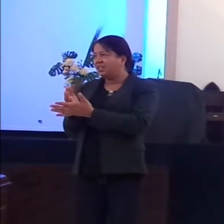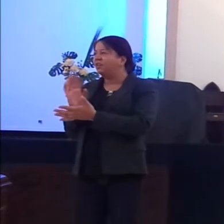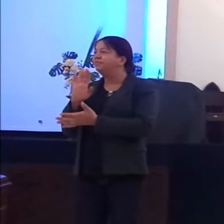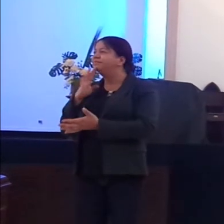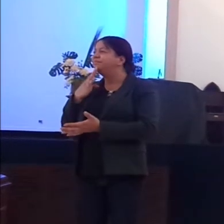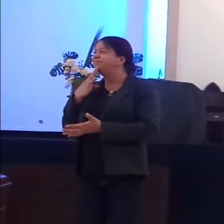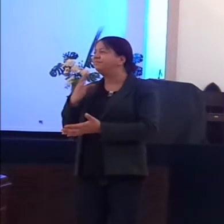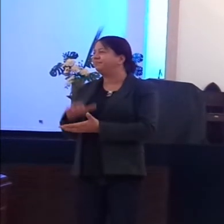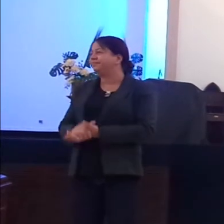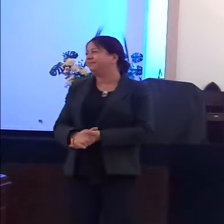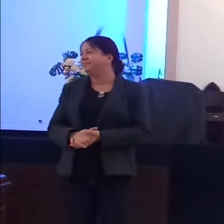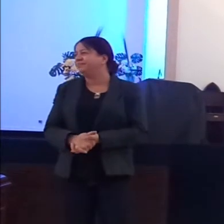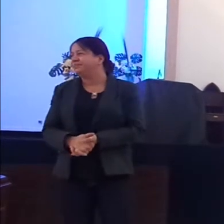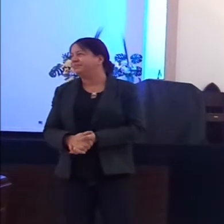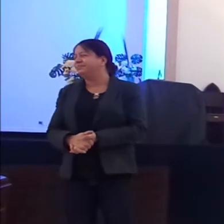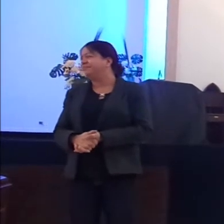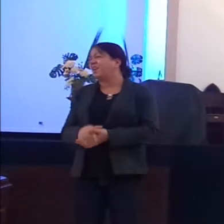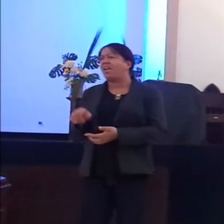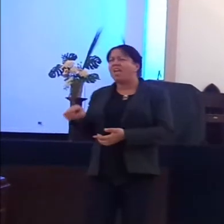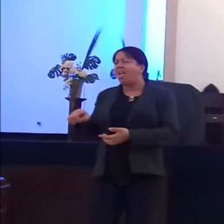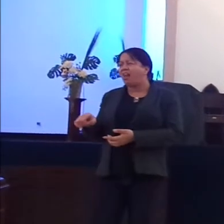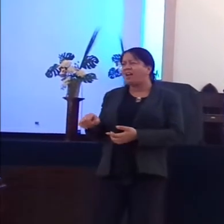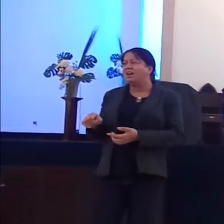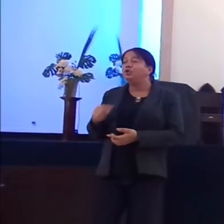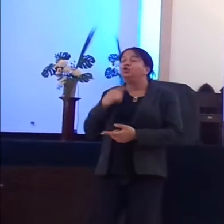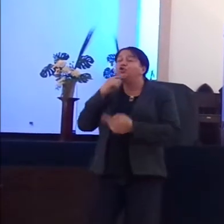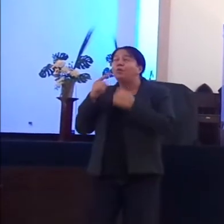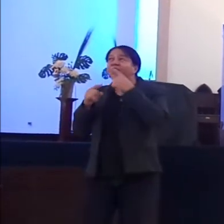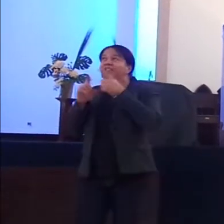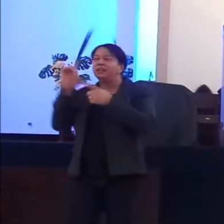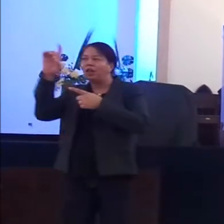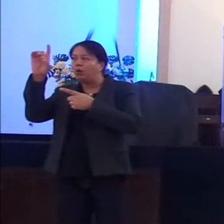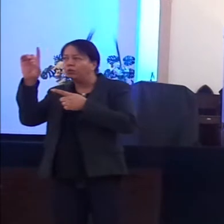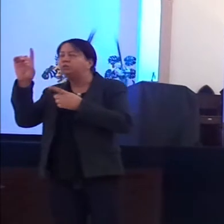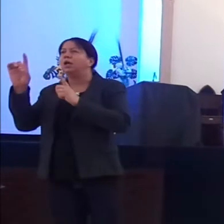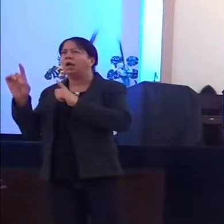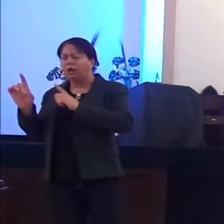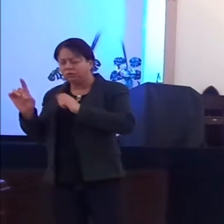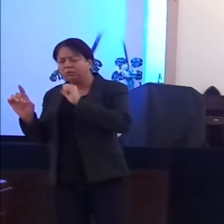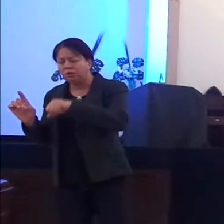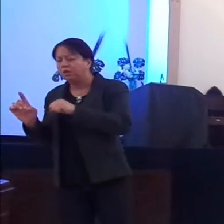imperfeita. Ela não duvida que Deus existe.